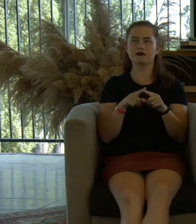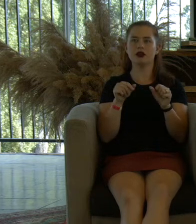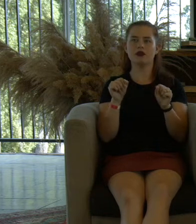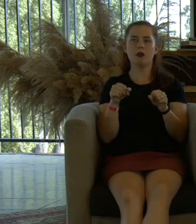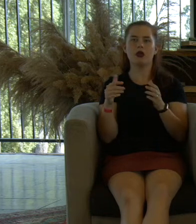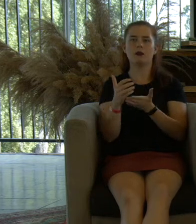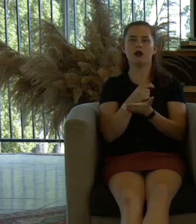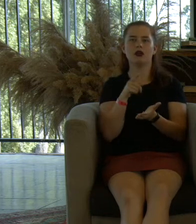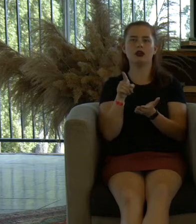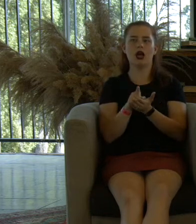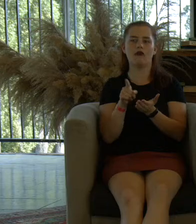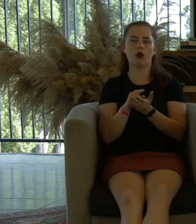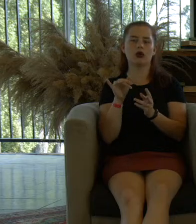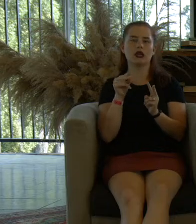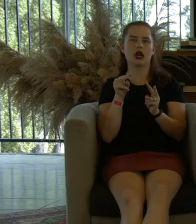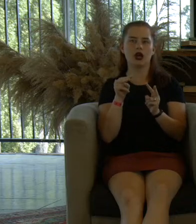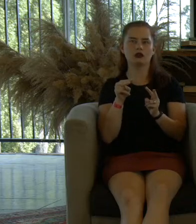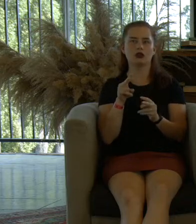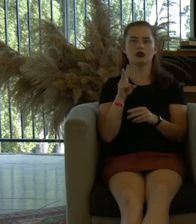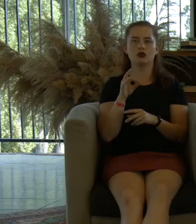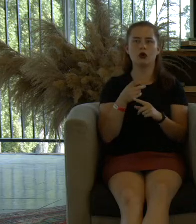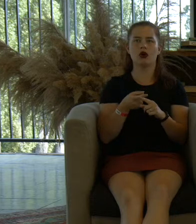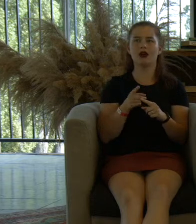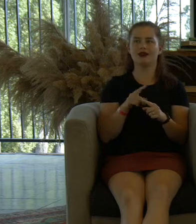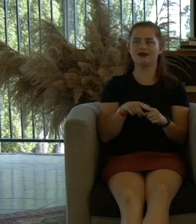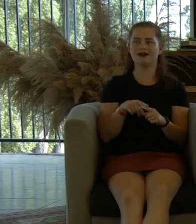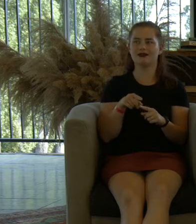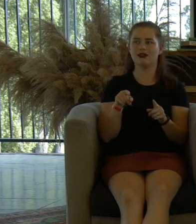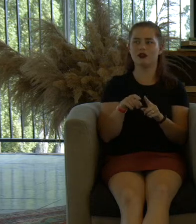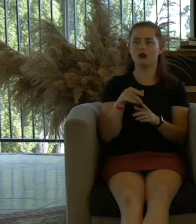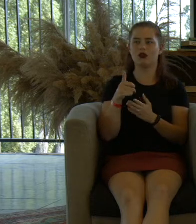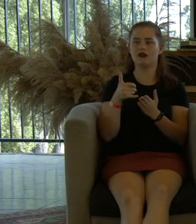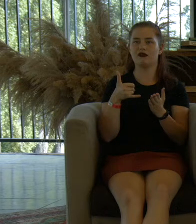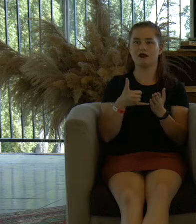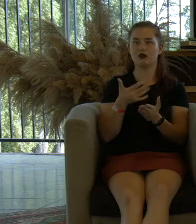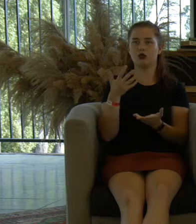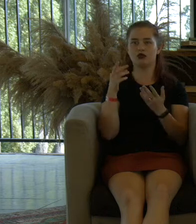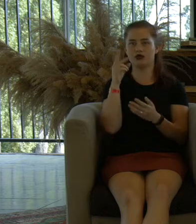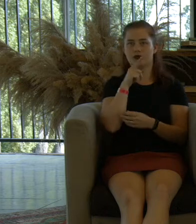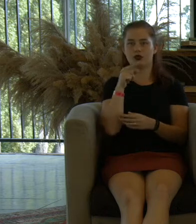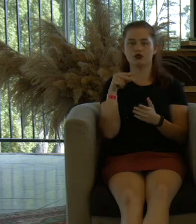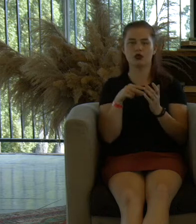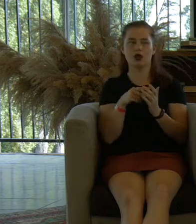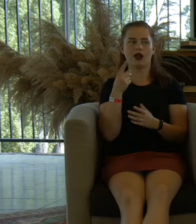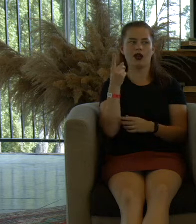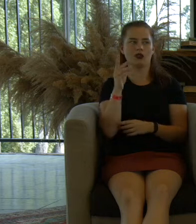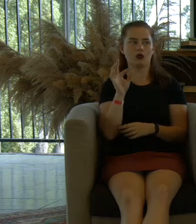и контроля. Но акциз на тихое вино, если не ошибаюсь, стоит 1 копейку.